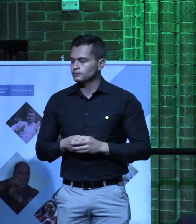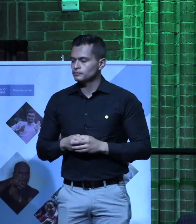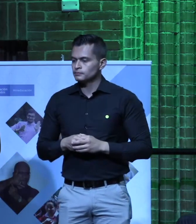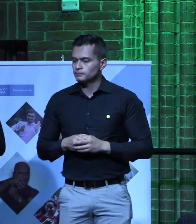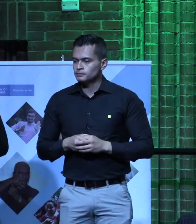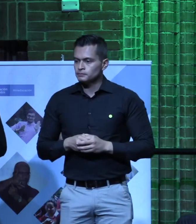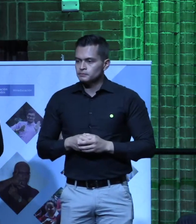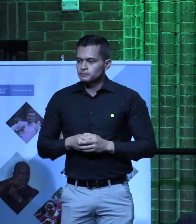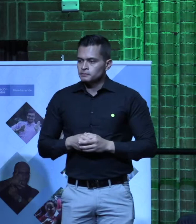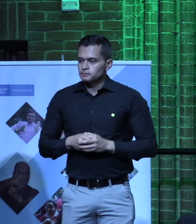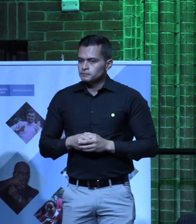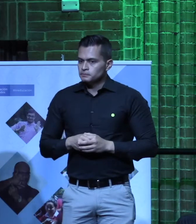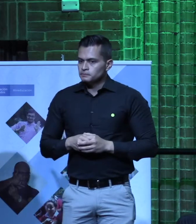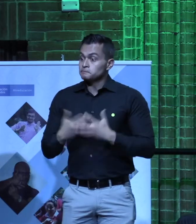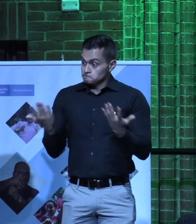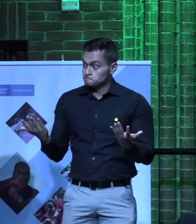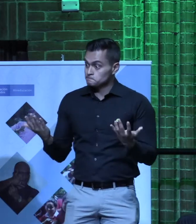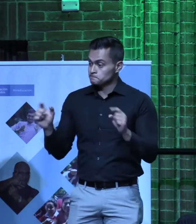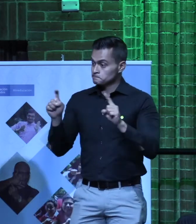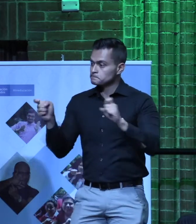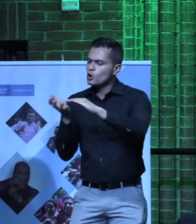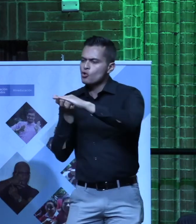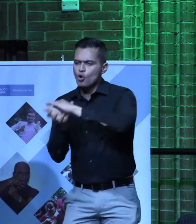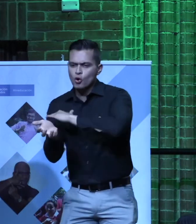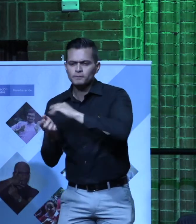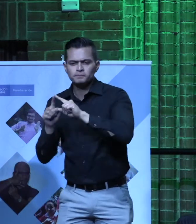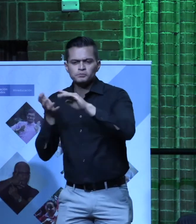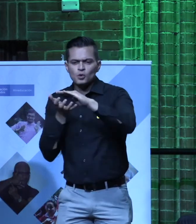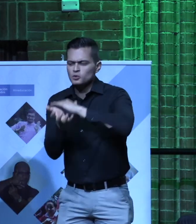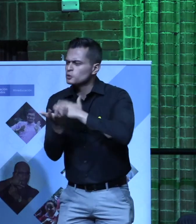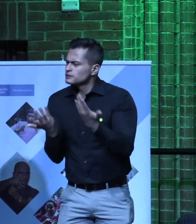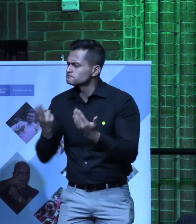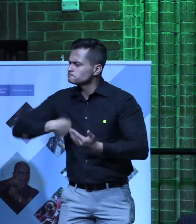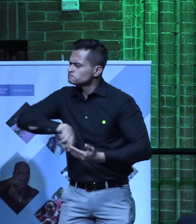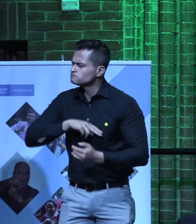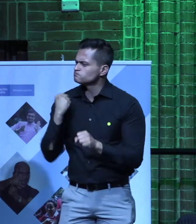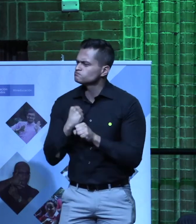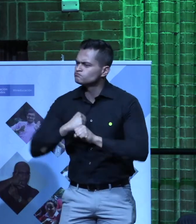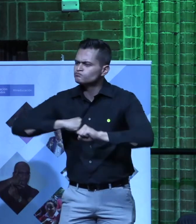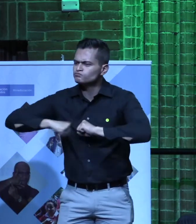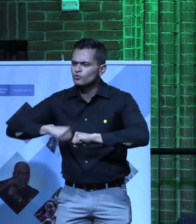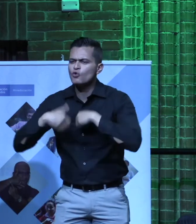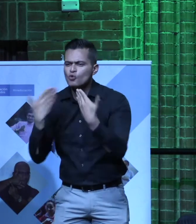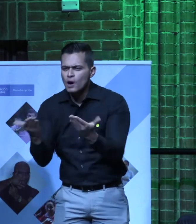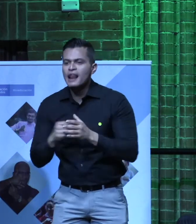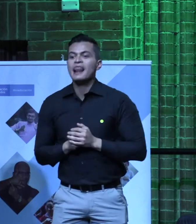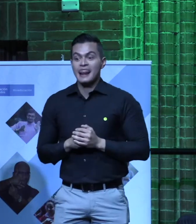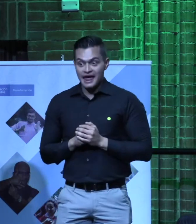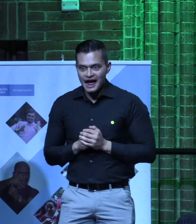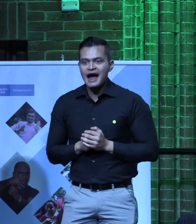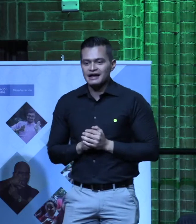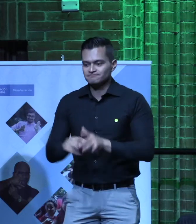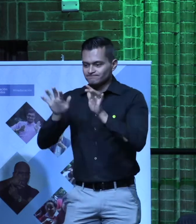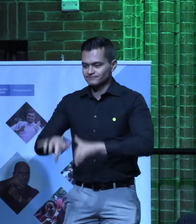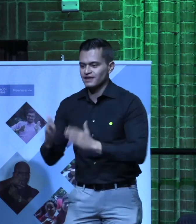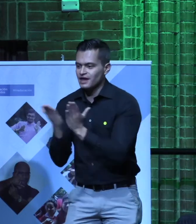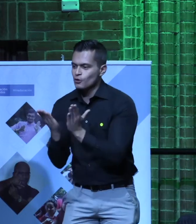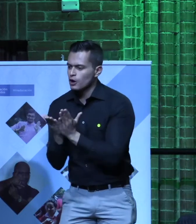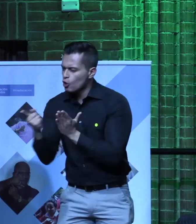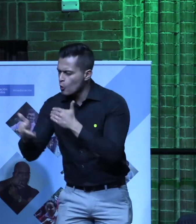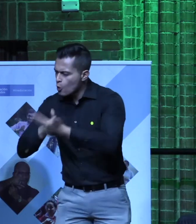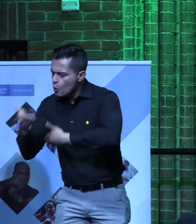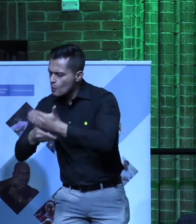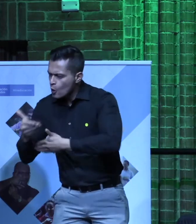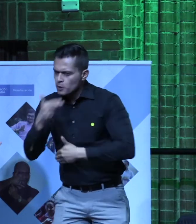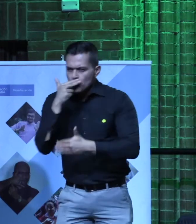Frente a la cobertura, ¿qué hicimos en esta área? Pues les dimos una introducción a las secretarías frente a la ruta de trayectorias